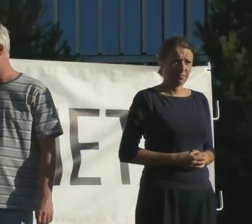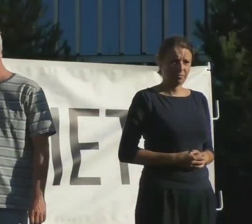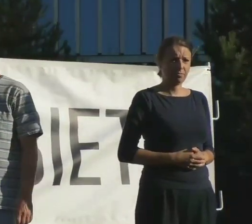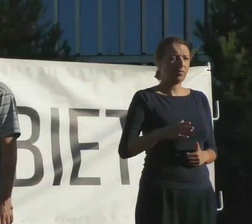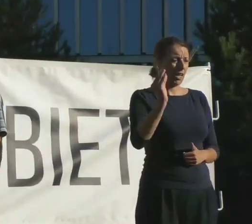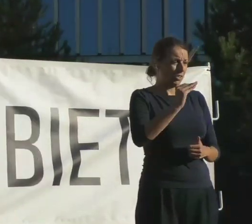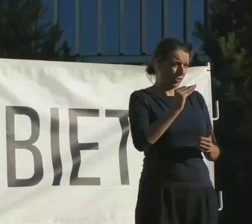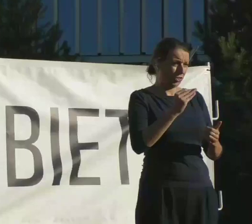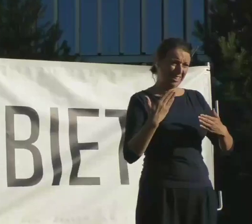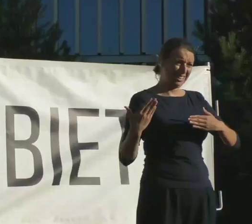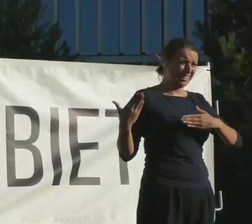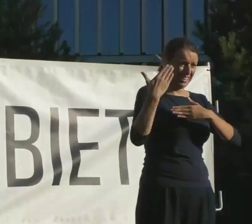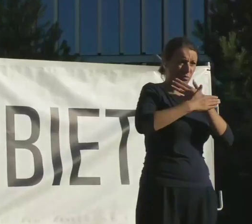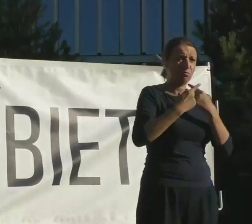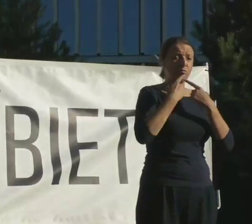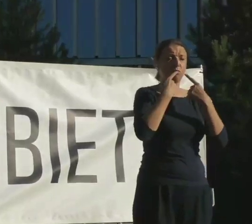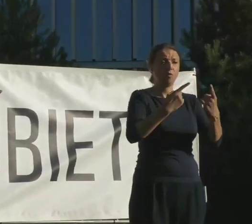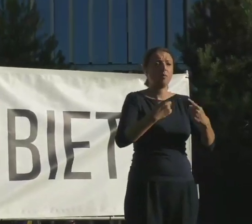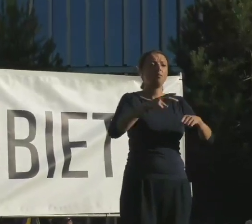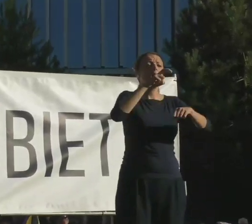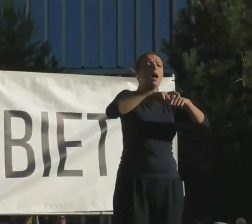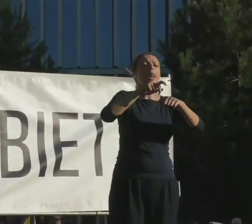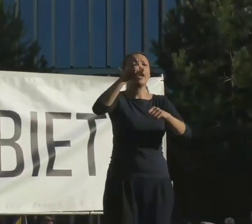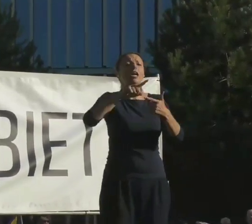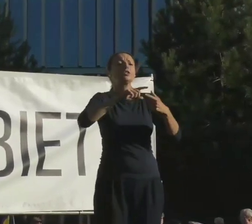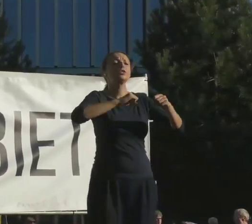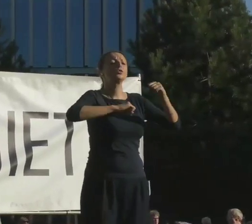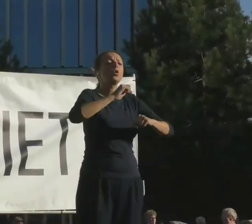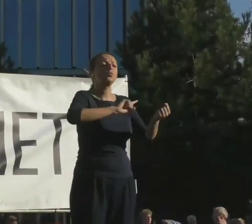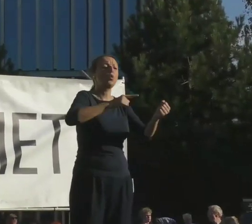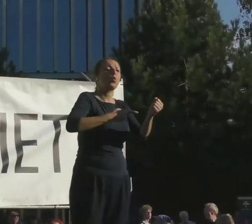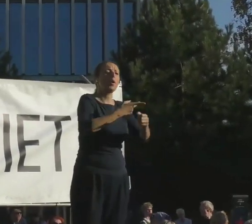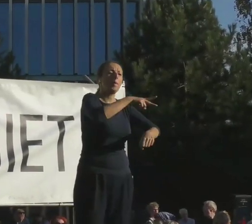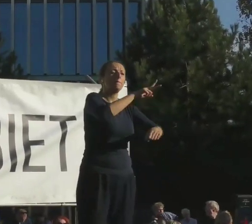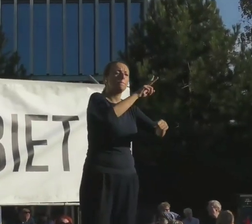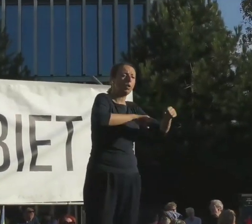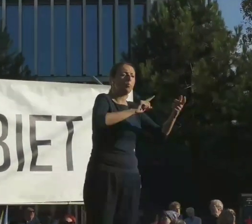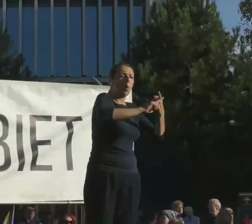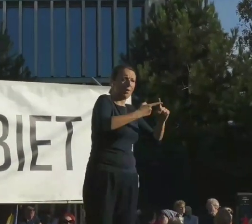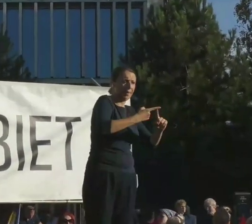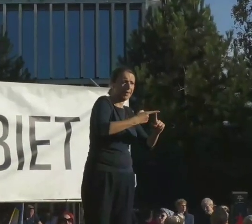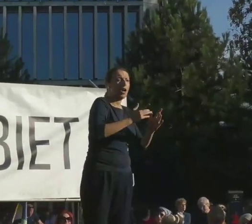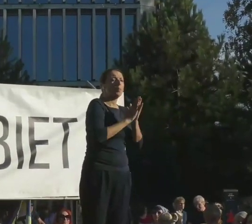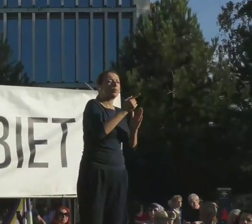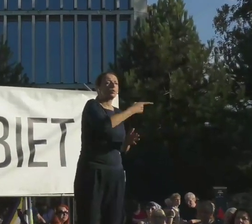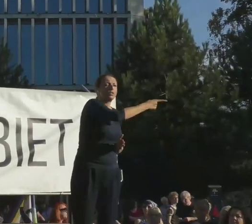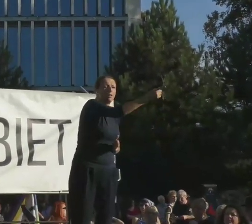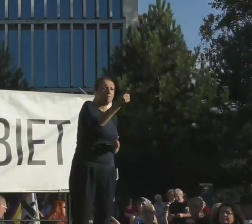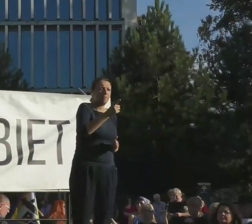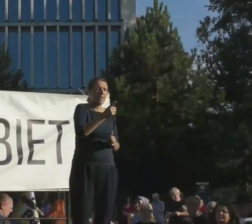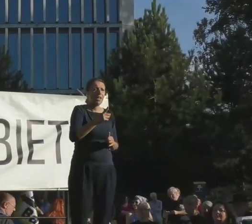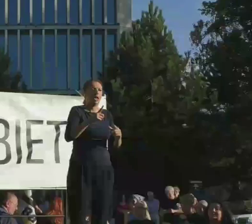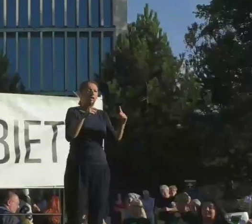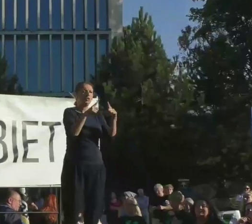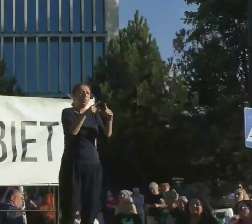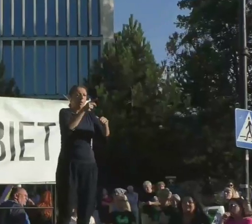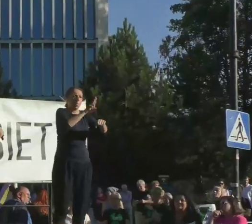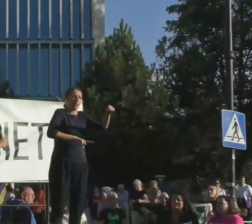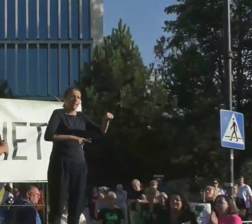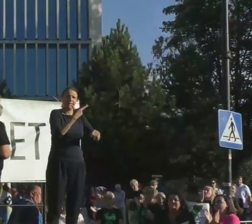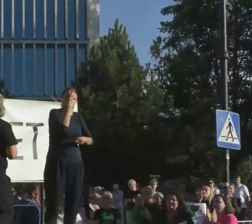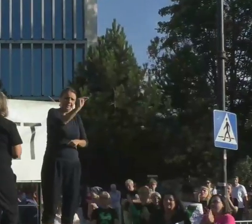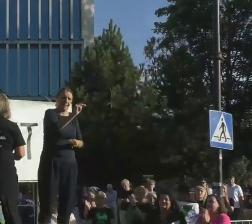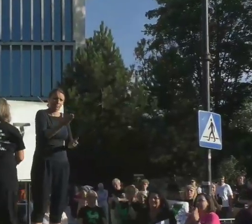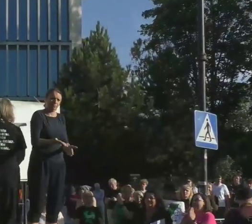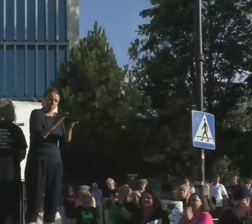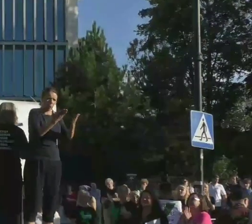Ostatnie zdanie do lekarzy, sądów, prokuratorów i polityków. Przestańcie być cipo policjantami. Dziękuję.